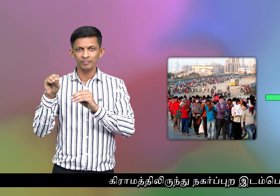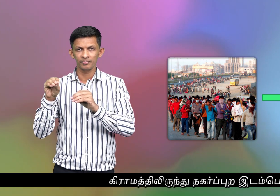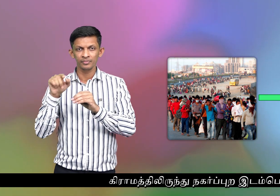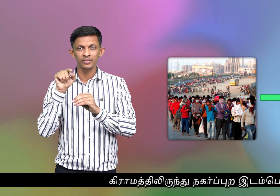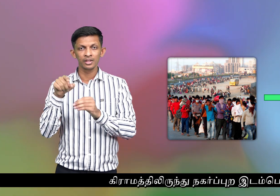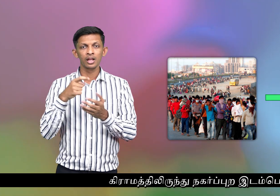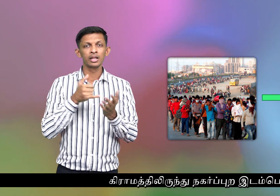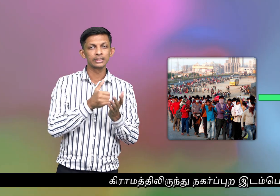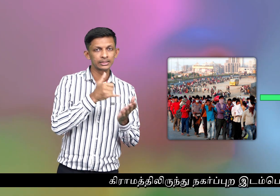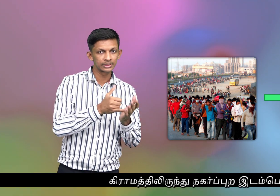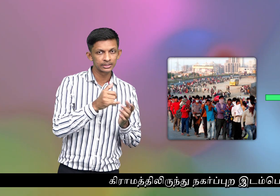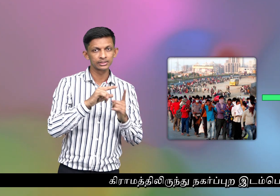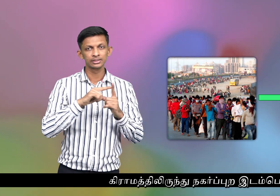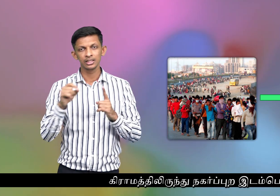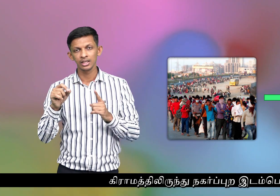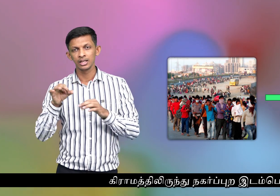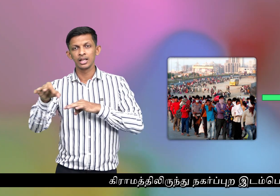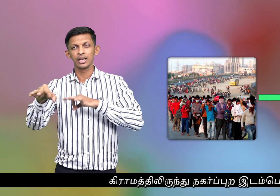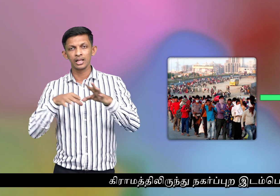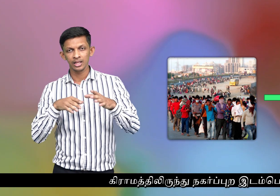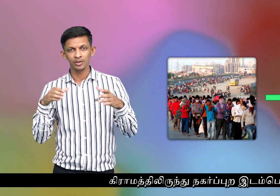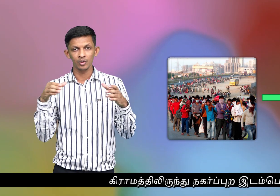கிராமத்திலிருந்து நகர்ப்புற இடம்பெயர்வு.